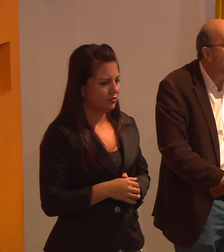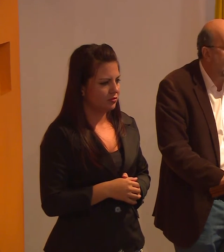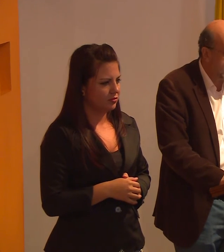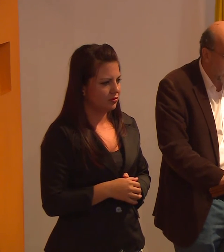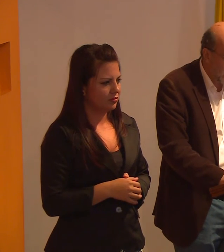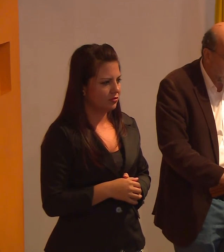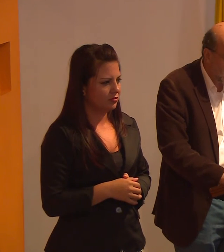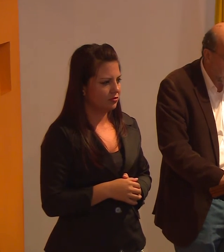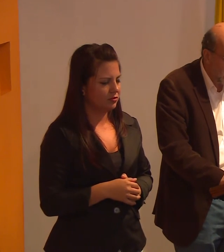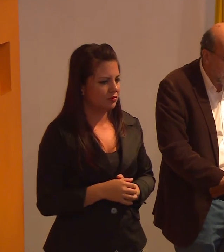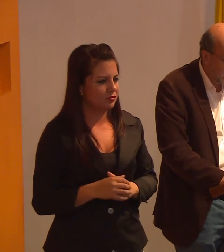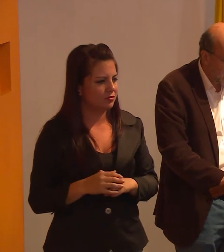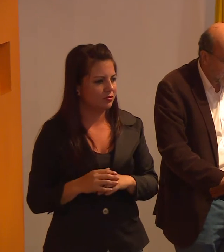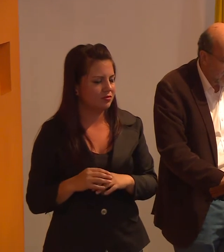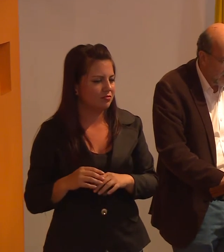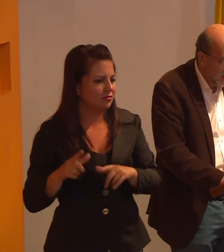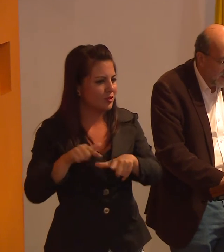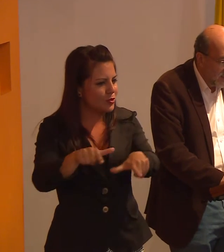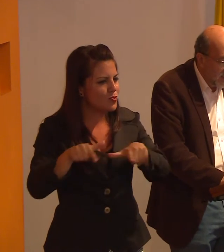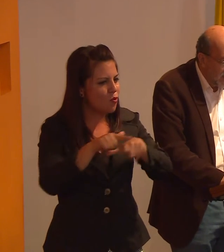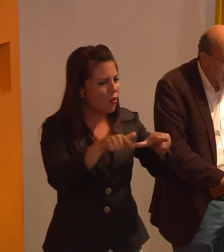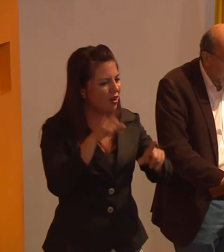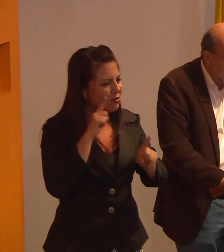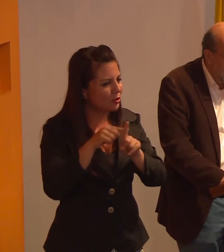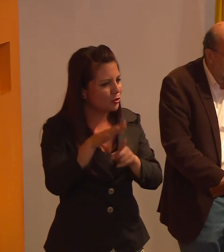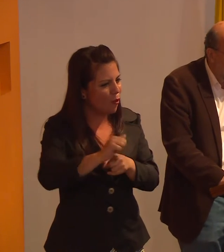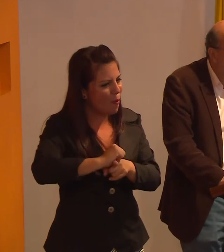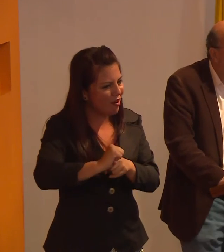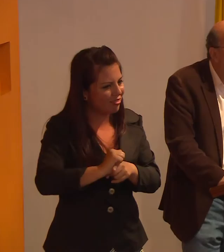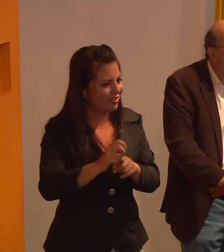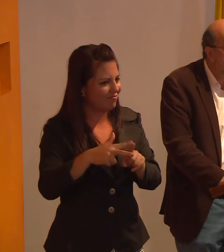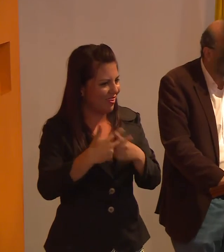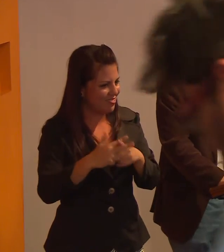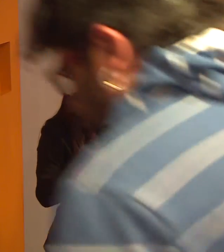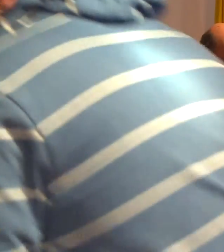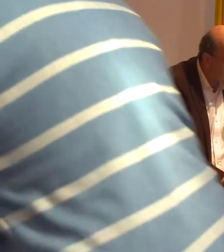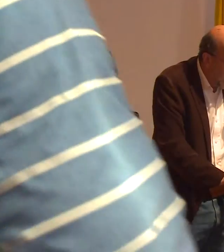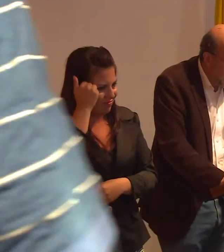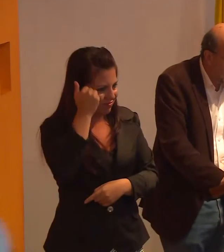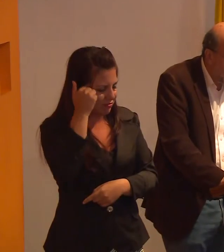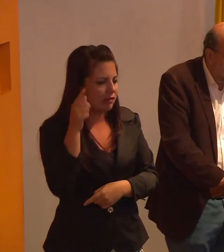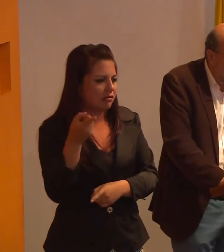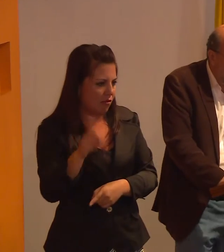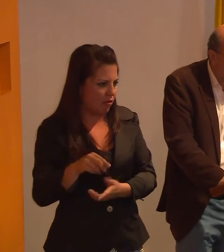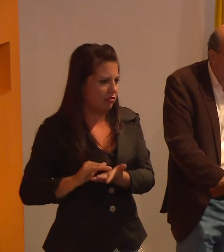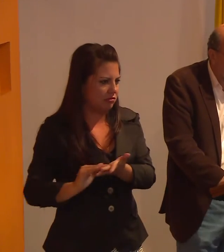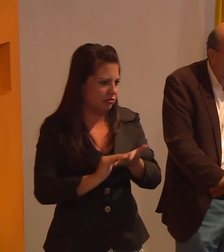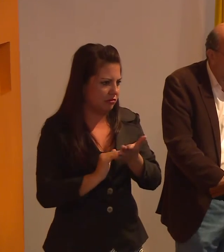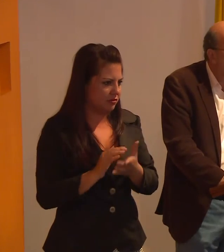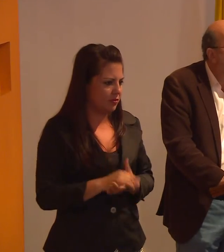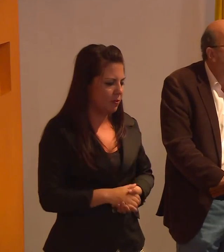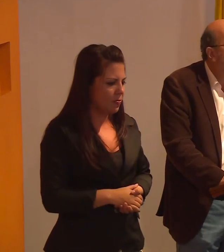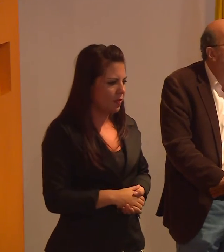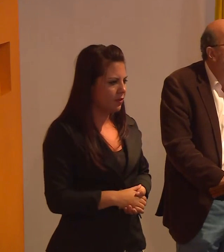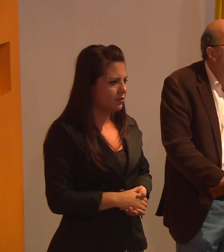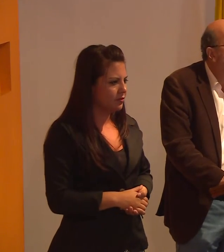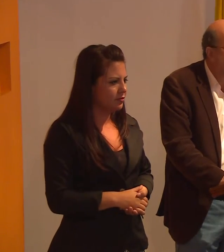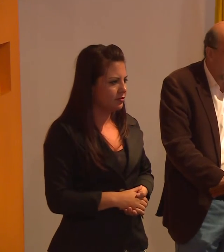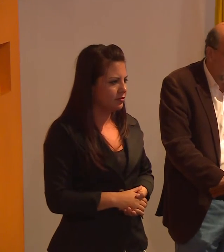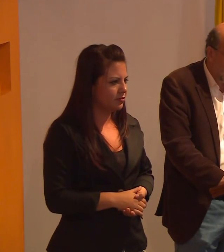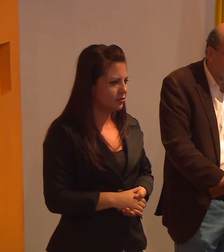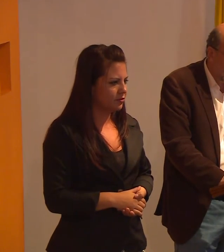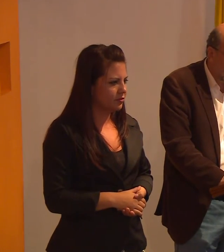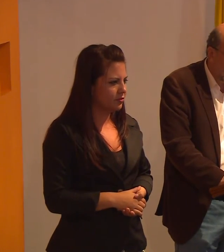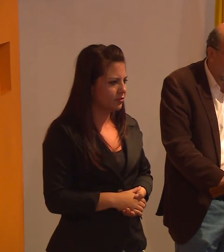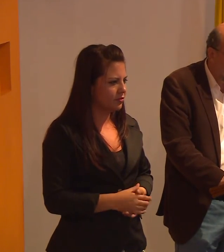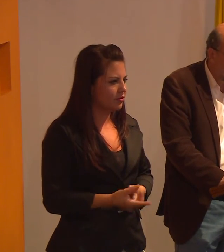y prácticas docentes. De las circulaciones peatonales con cubierta de lona para resguardar